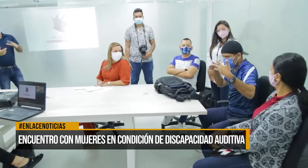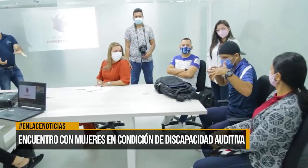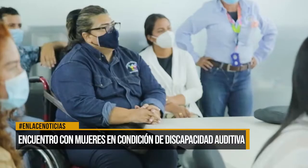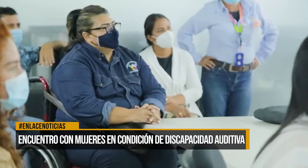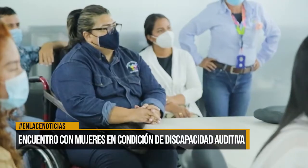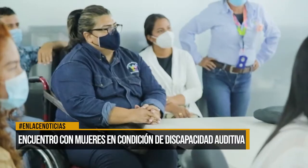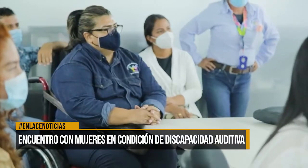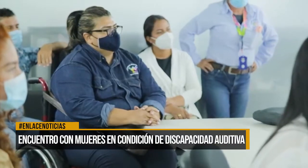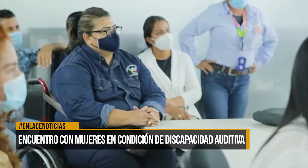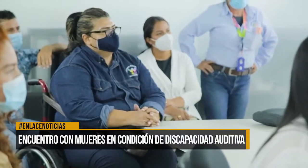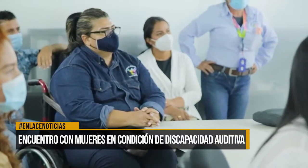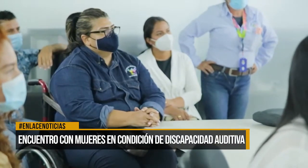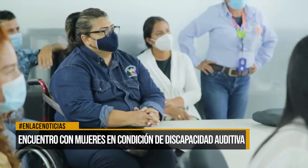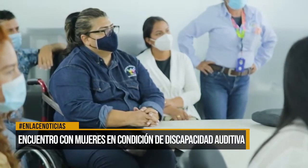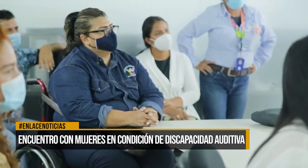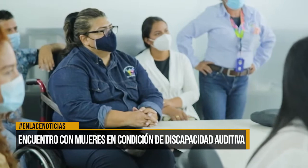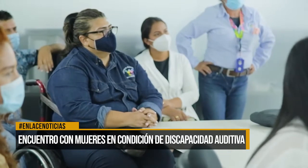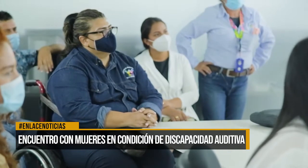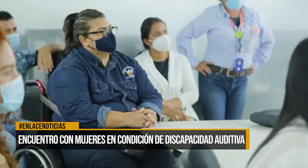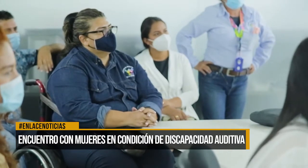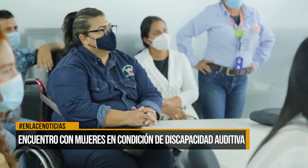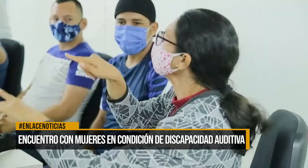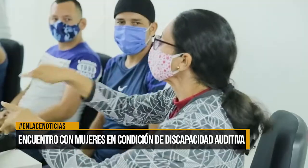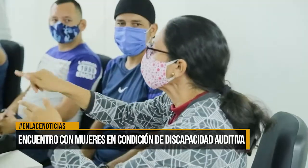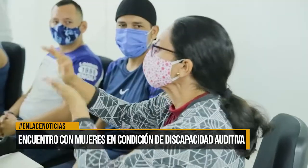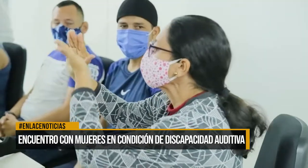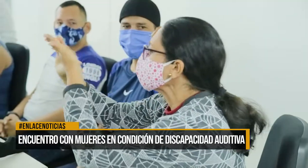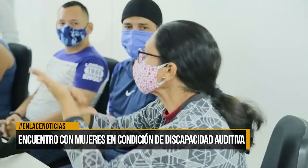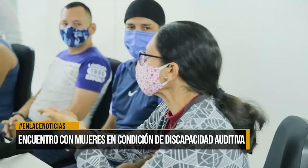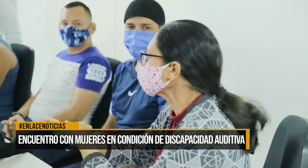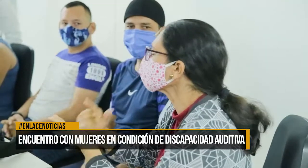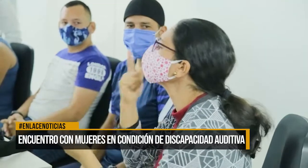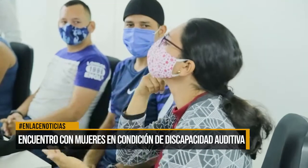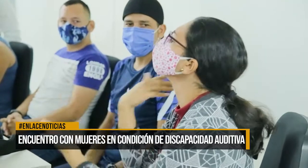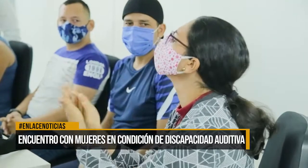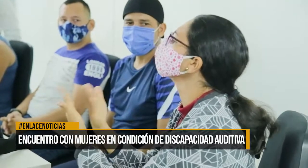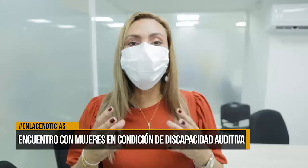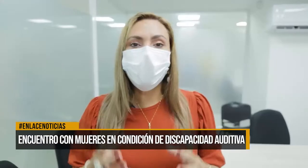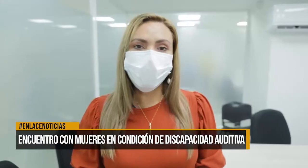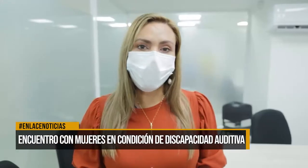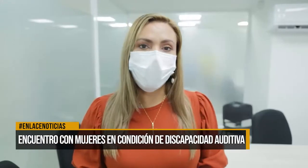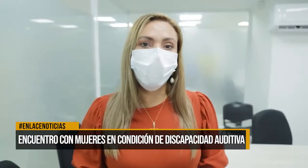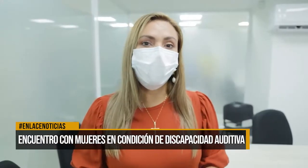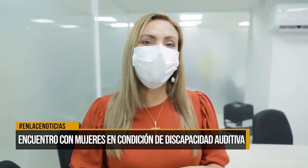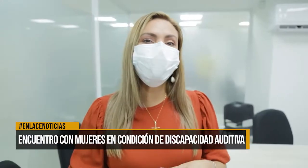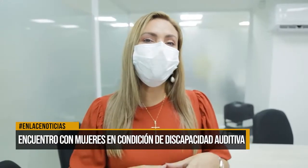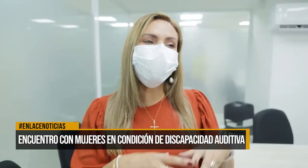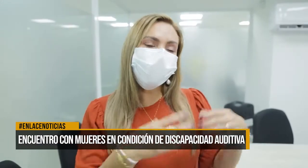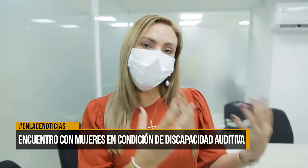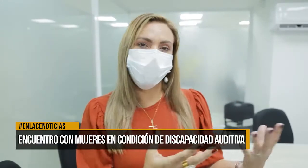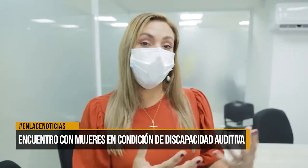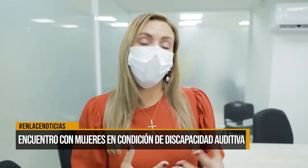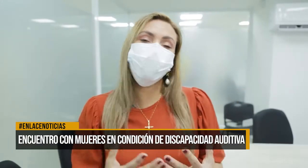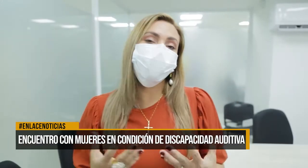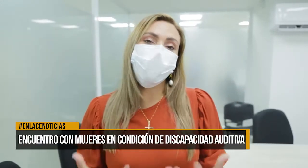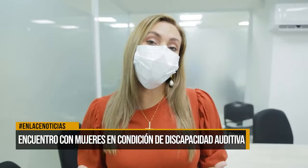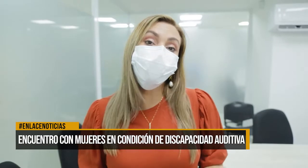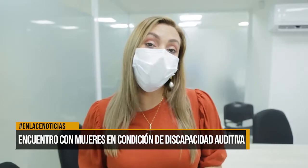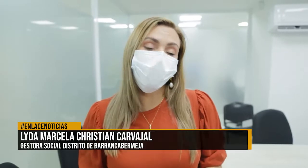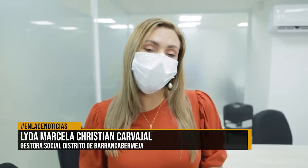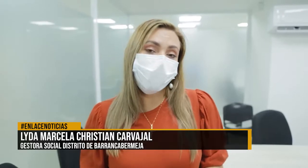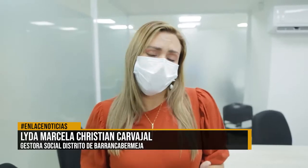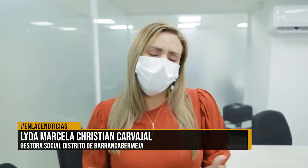empoderarlas en los derechos que la Constitución y las leyes les garantizan. Para nosotros en este caso es fundamental poderles decir, porque